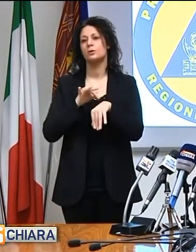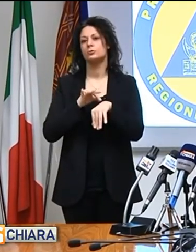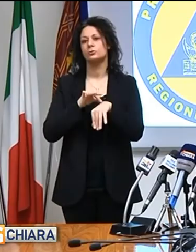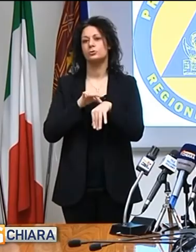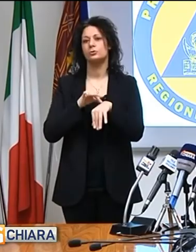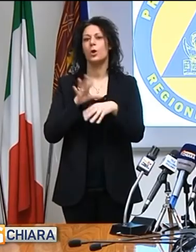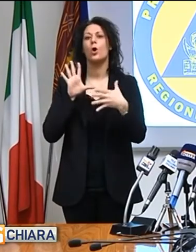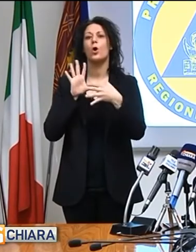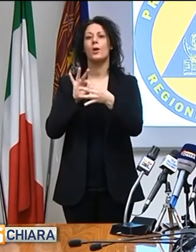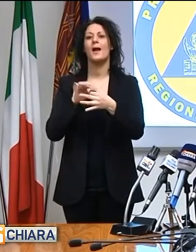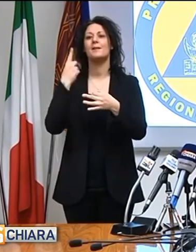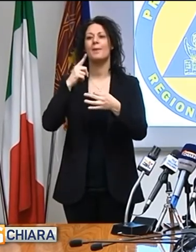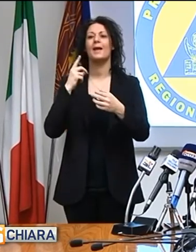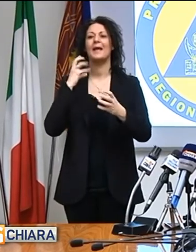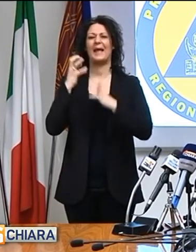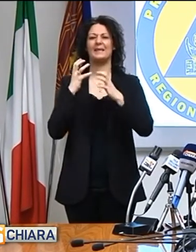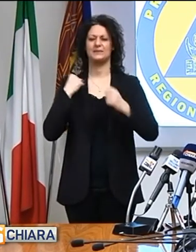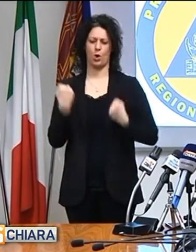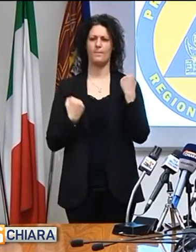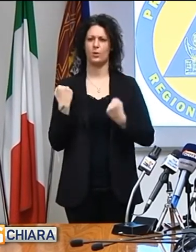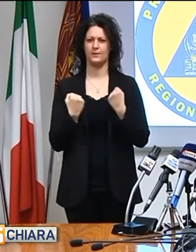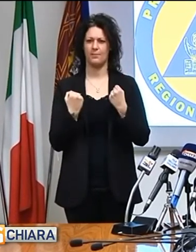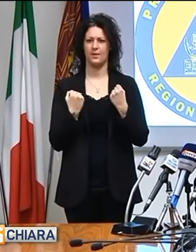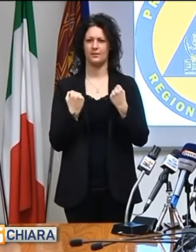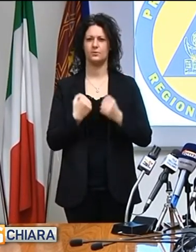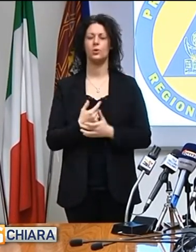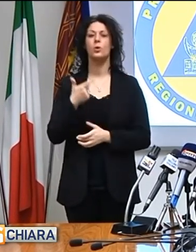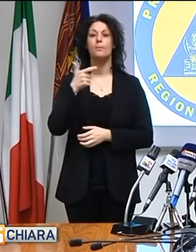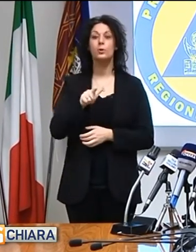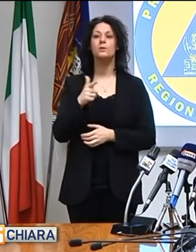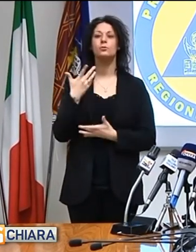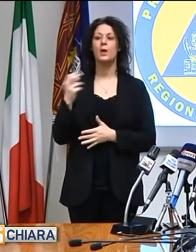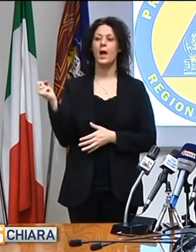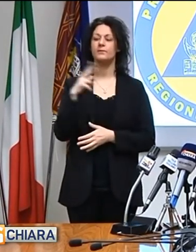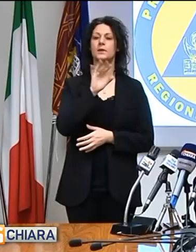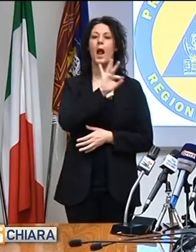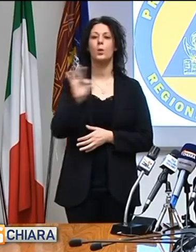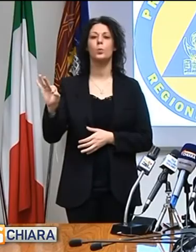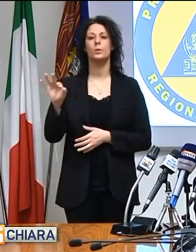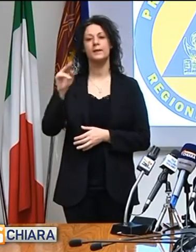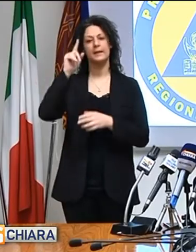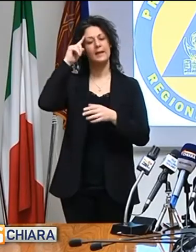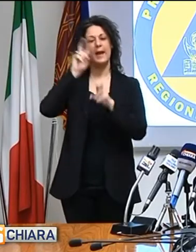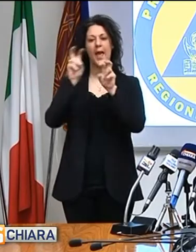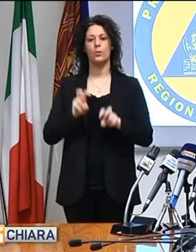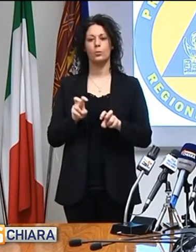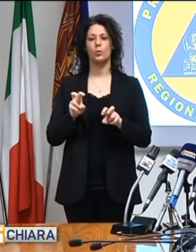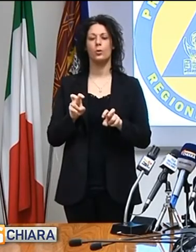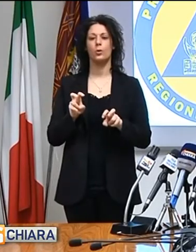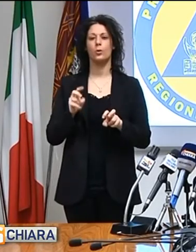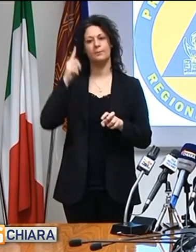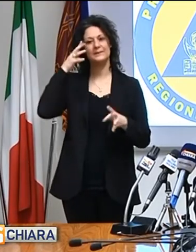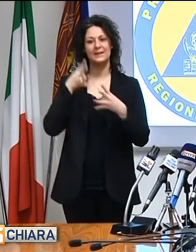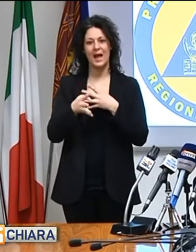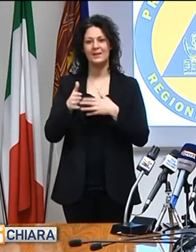a crisi comportamentali, perché avevamo avuto la segnalazione anche da alcuni neuropsichiatri infantili che il